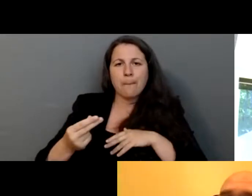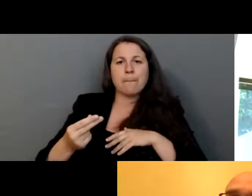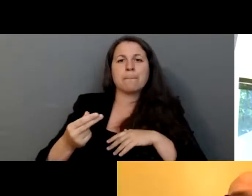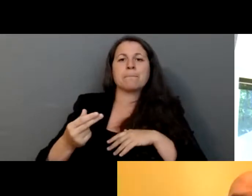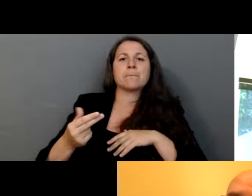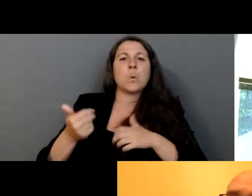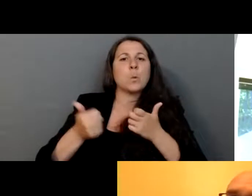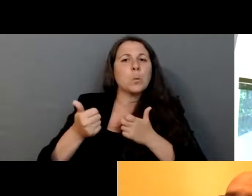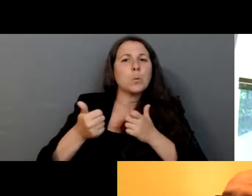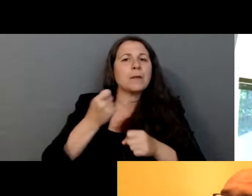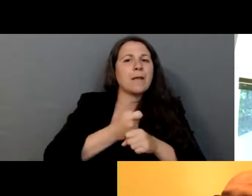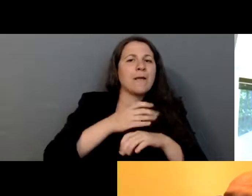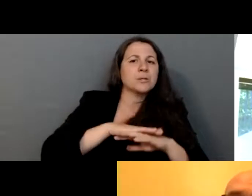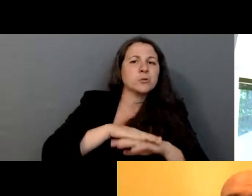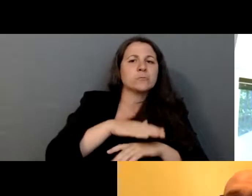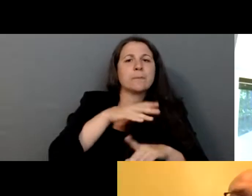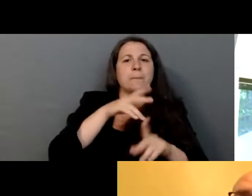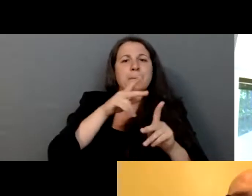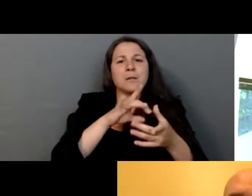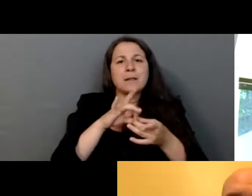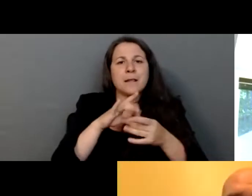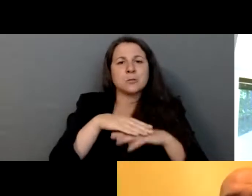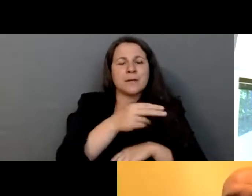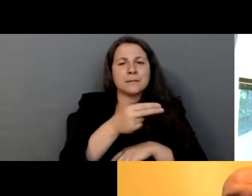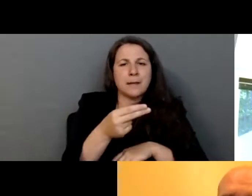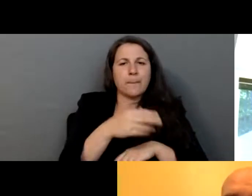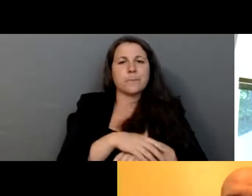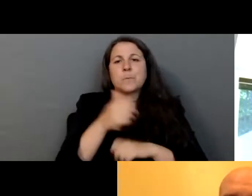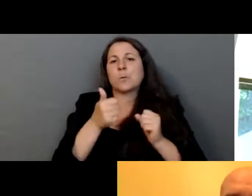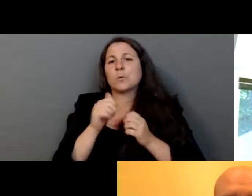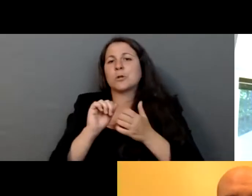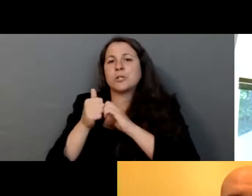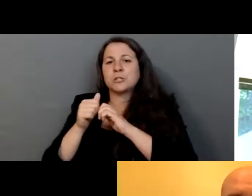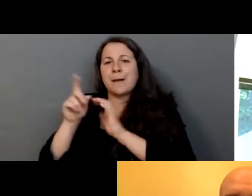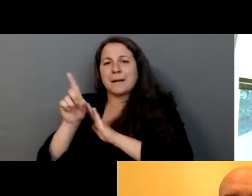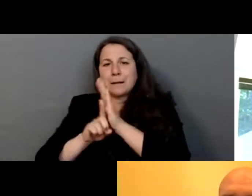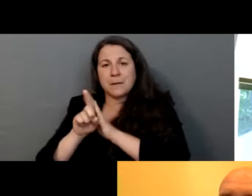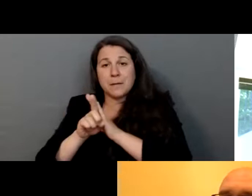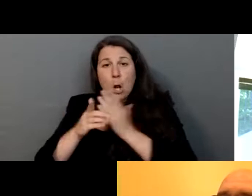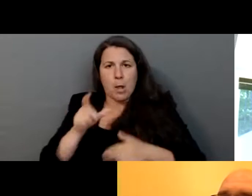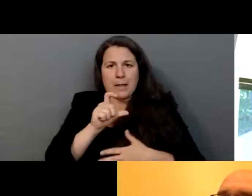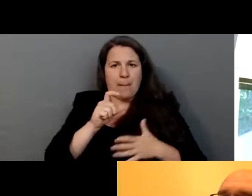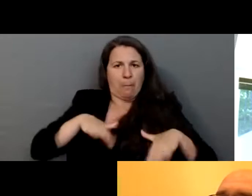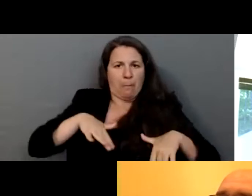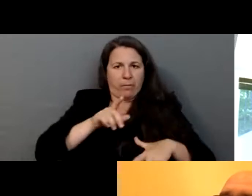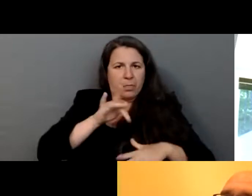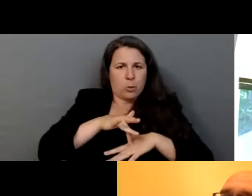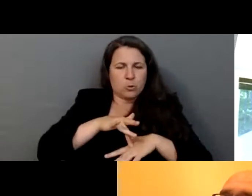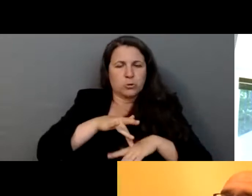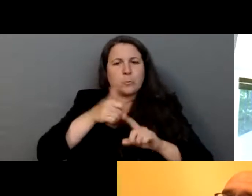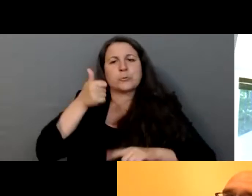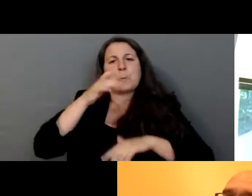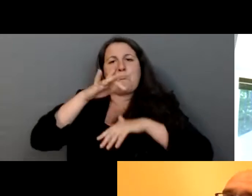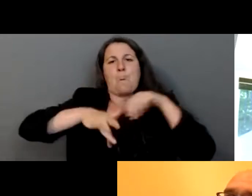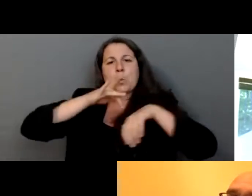puis là, je leur parle de changement climatique. Je ne l'ai pas vraiment fait au Québec, en fait, c'est plus un programme de recherche au niveau mondial. Mais la